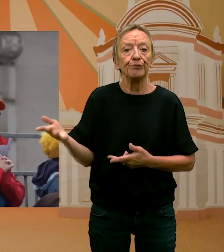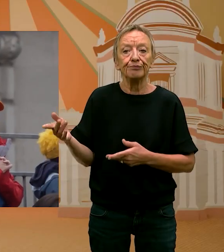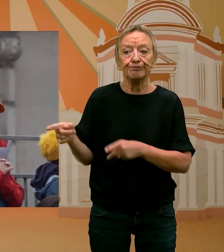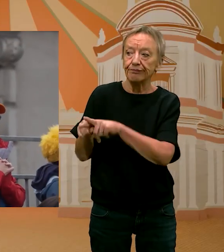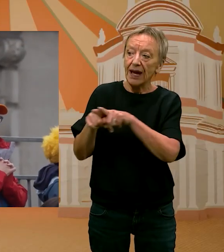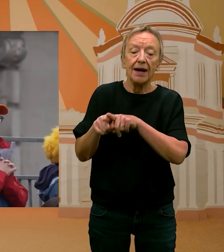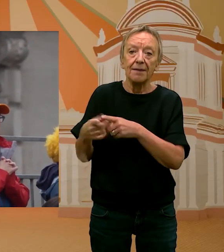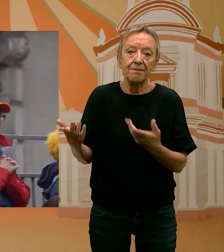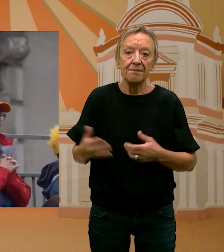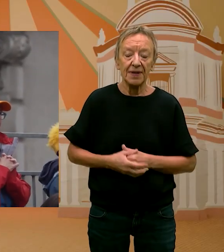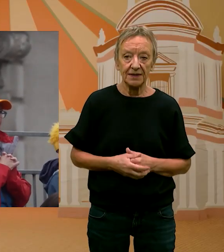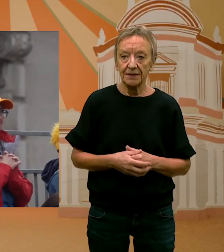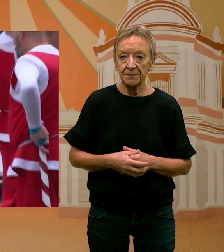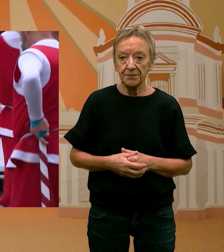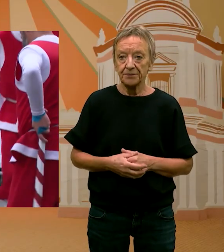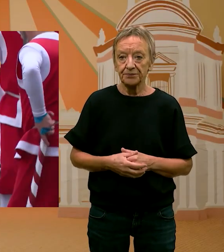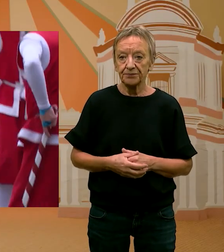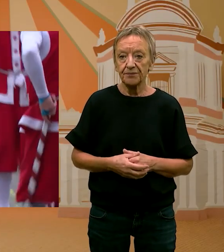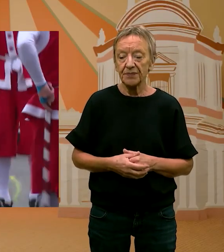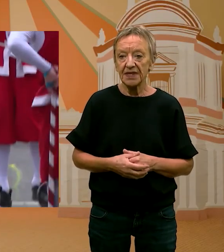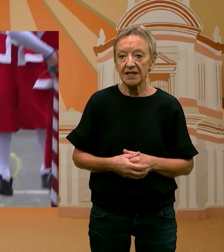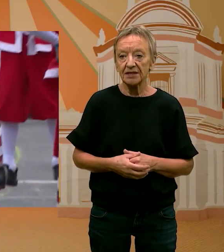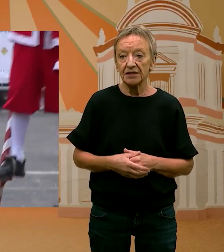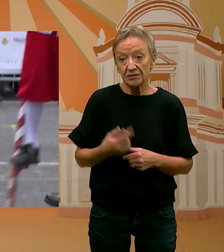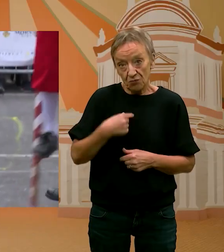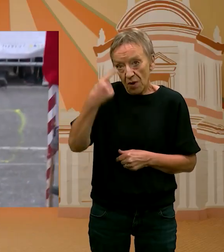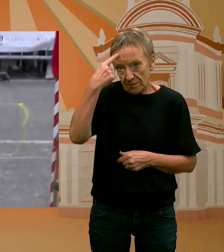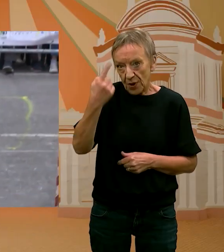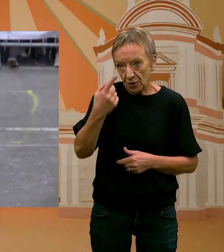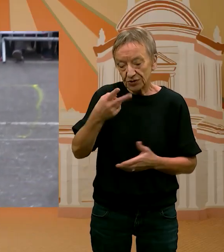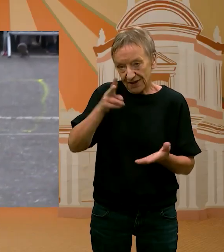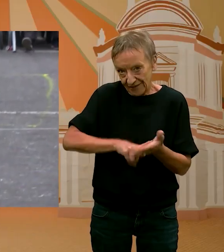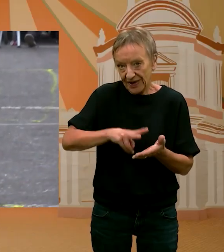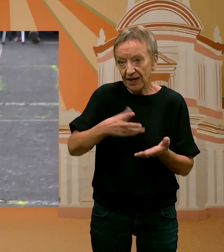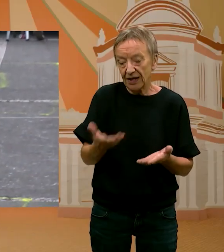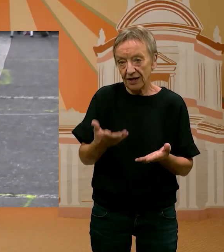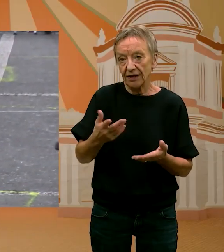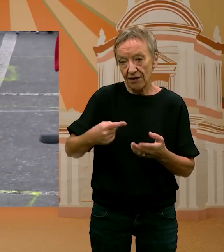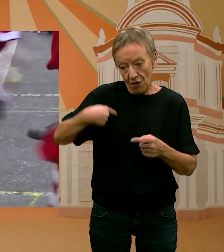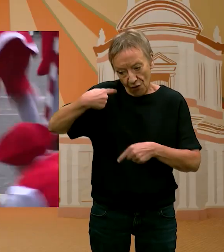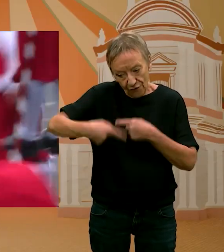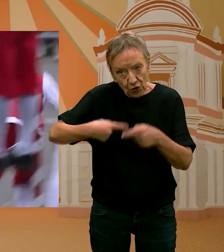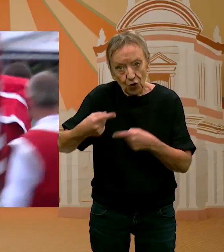Il n'y a pas d'analyse purement anthropologique à faire là-dessus. Je pense que c'est vraiment un folklore qui a son petit côté sportif. Voilà, chute